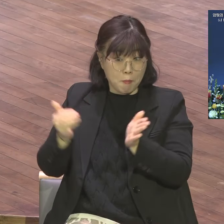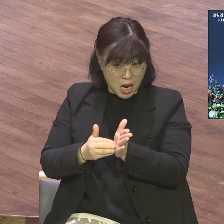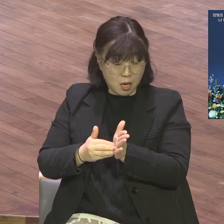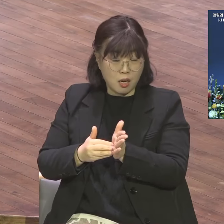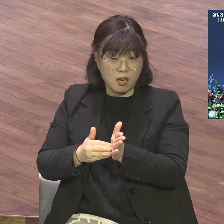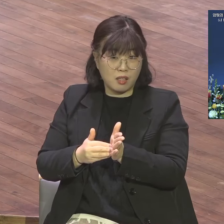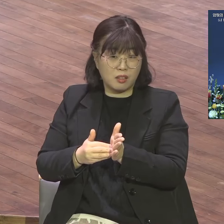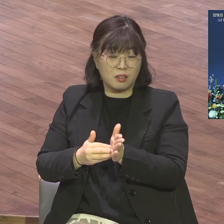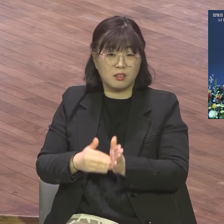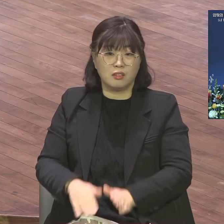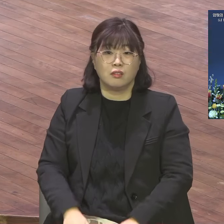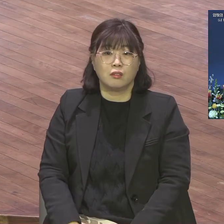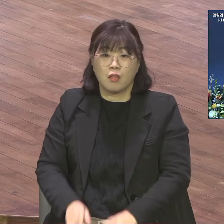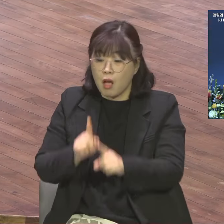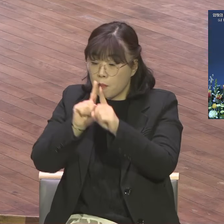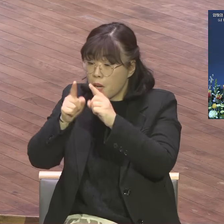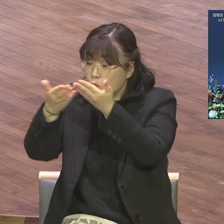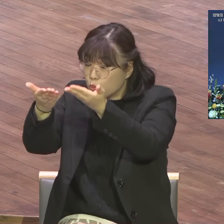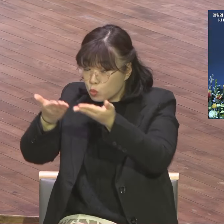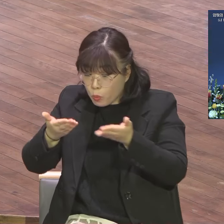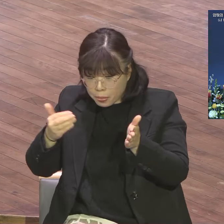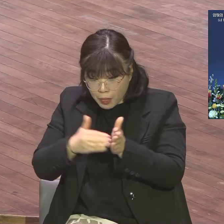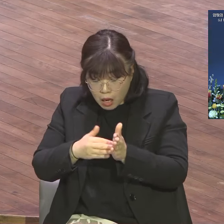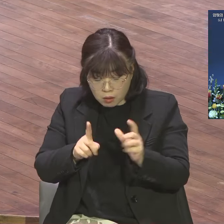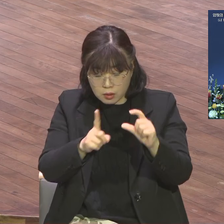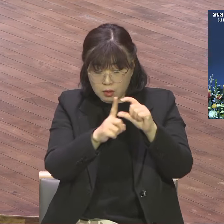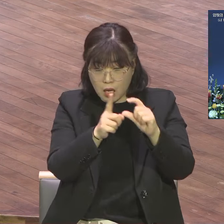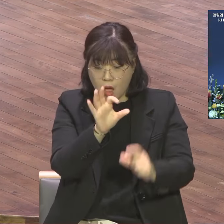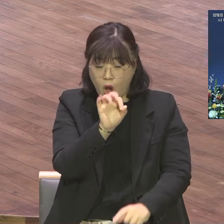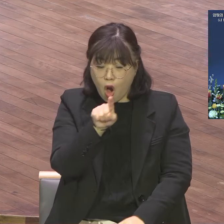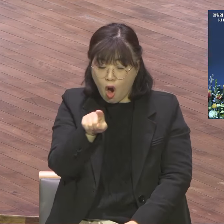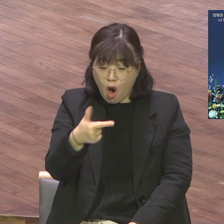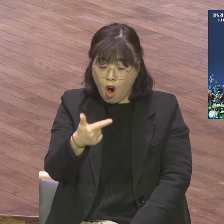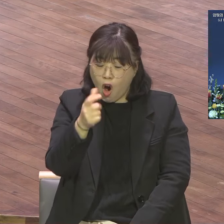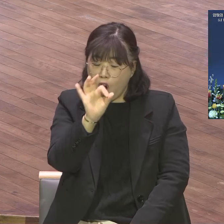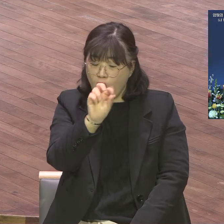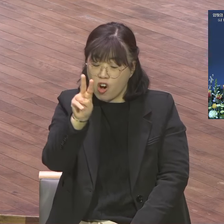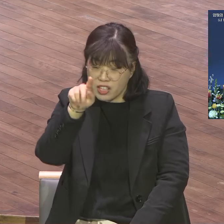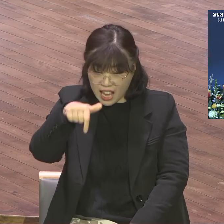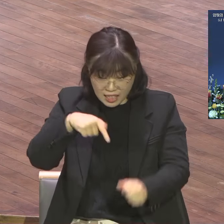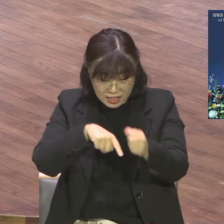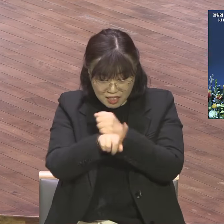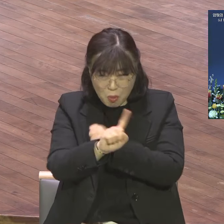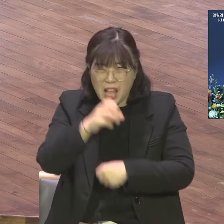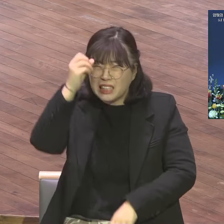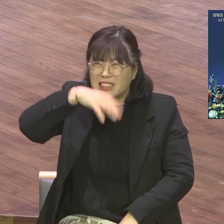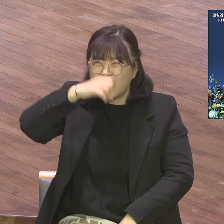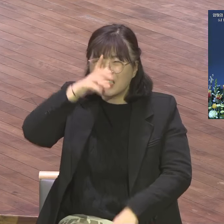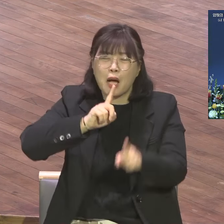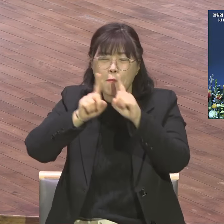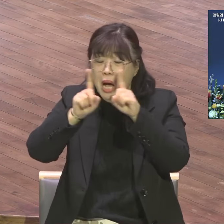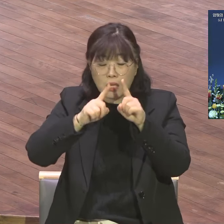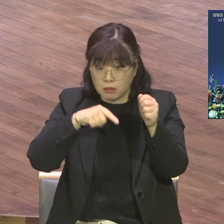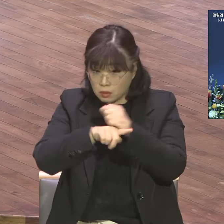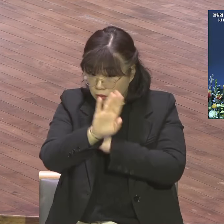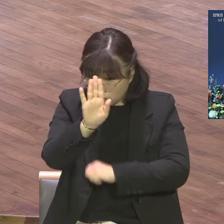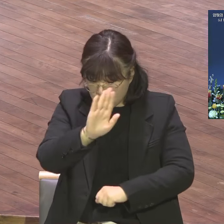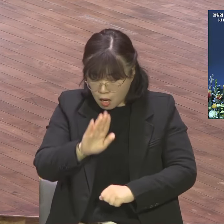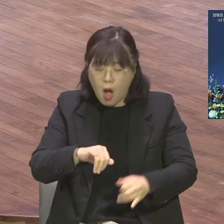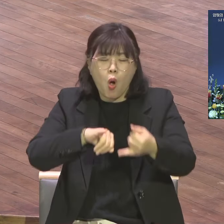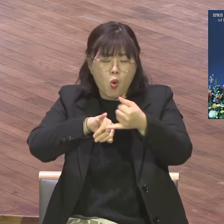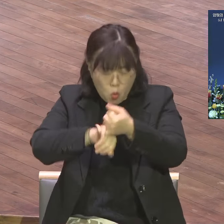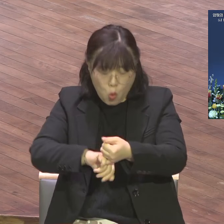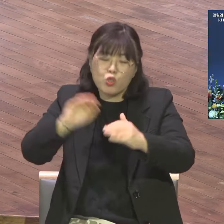언약을 주셨다. 이 무슨 말입니까? 언약이 무슨 말입니까? 언약은 반드시 성취된다. 반드시